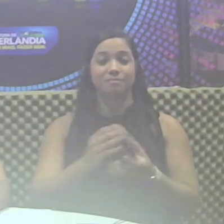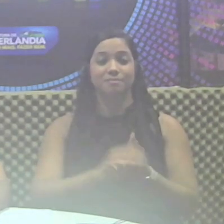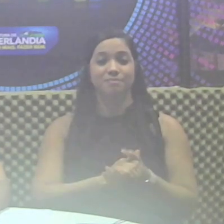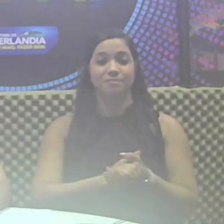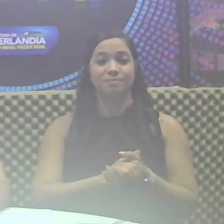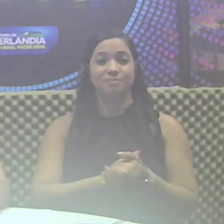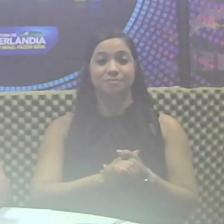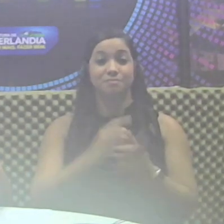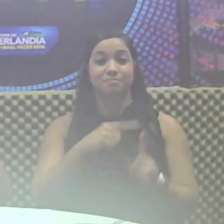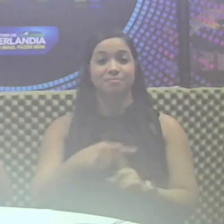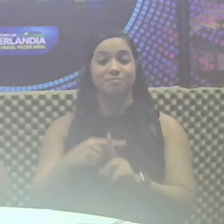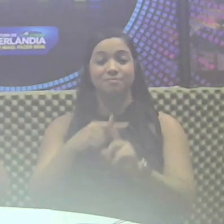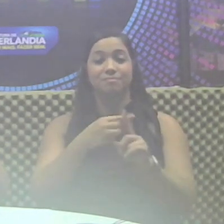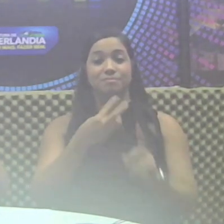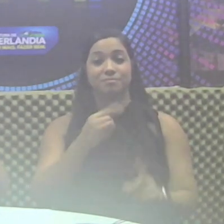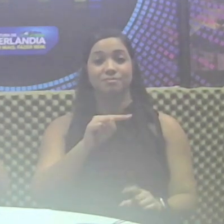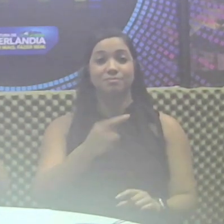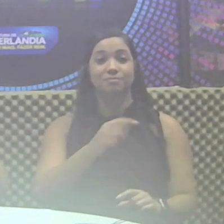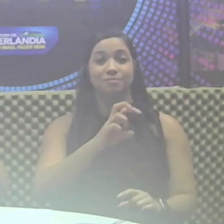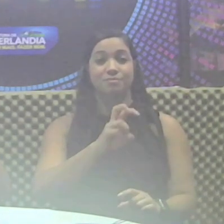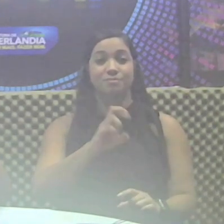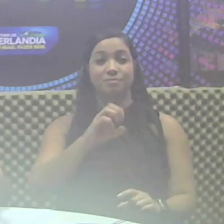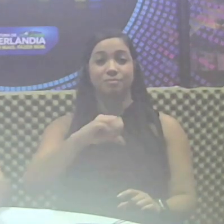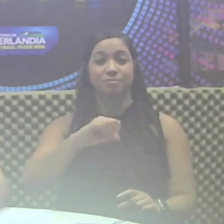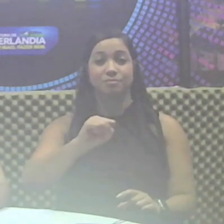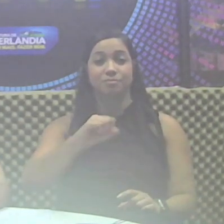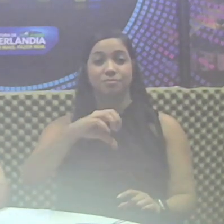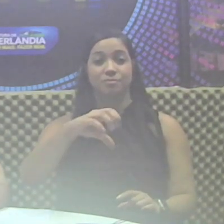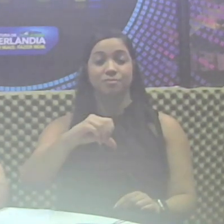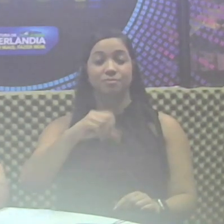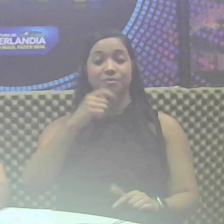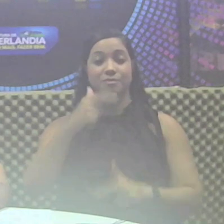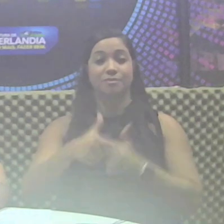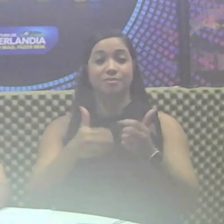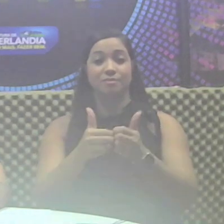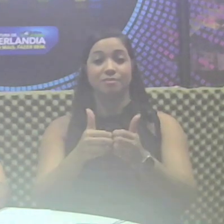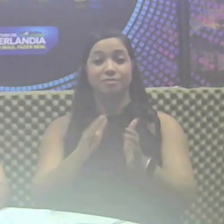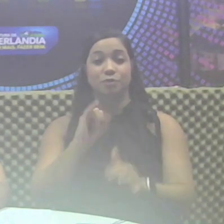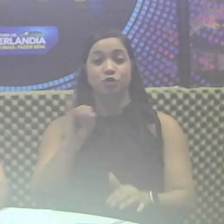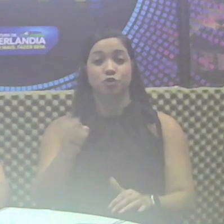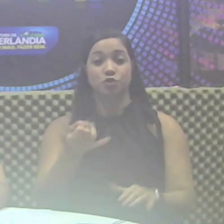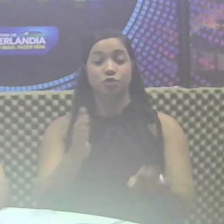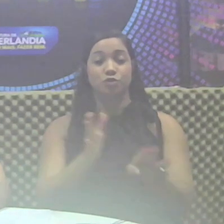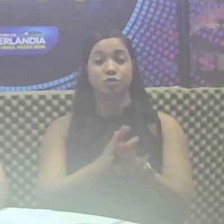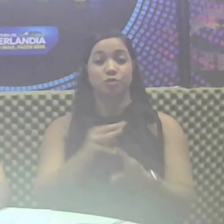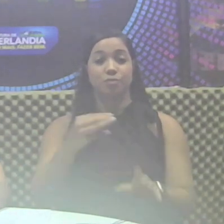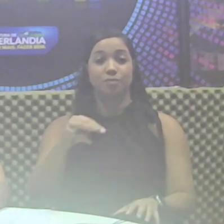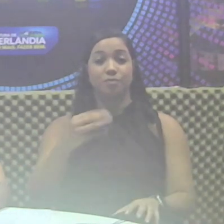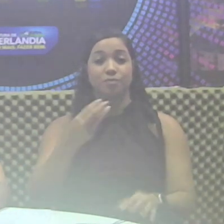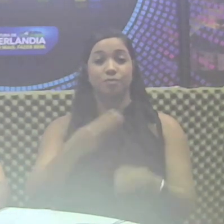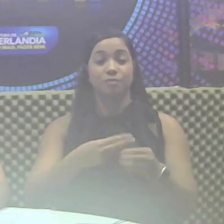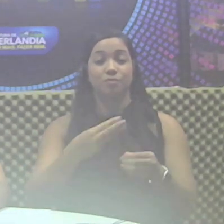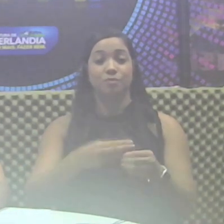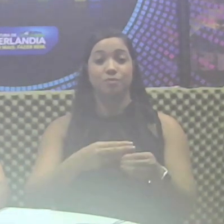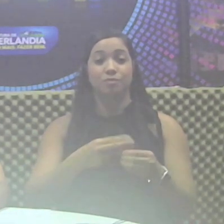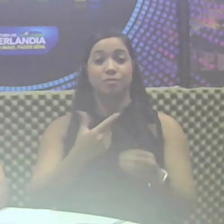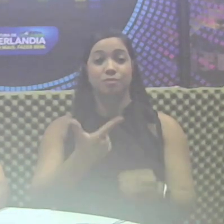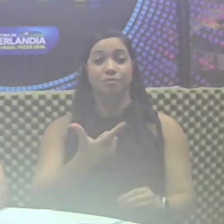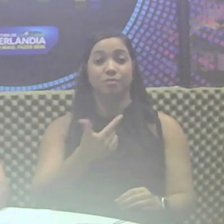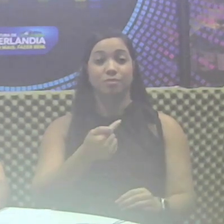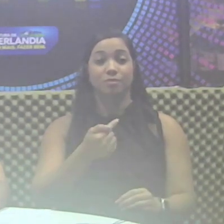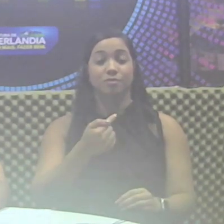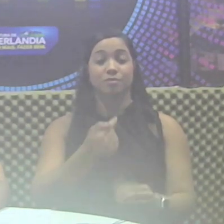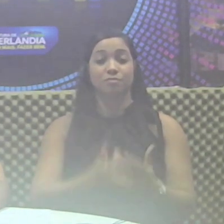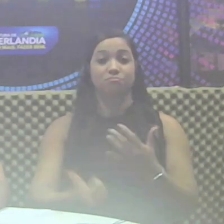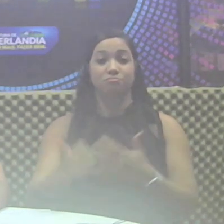saldo positivo de 3.589 postos de trabalho entre janeiro e março, o município ocupa a 27ª